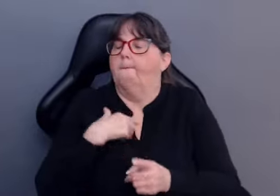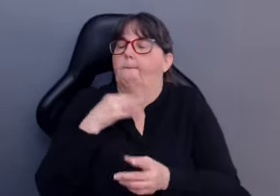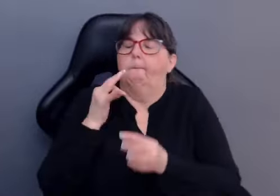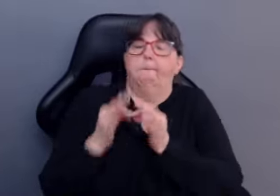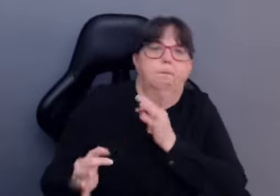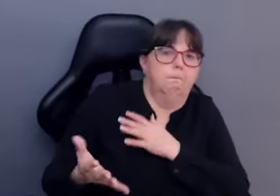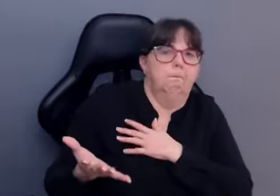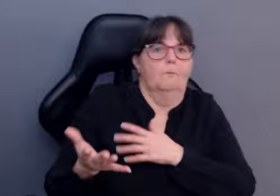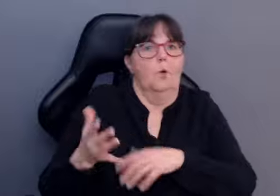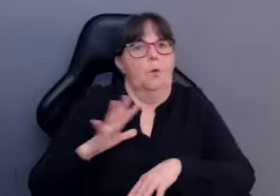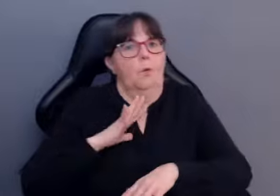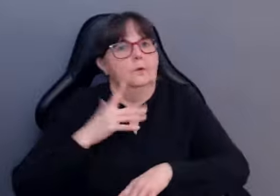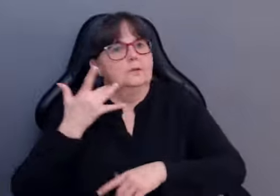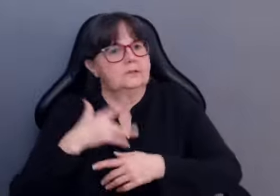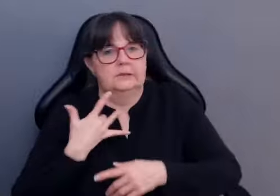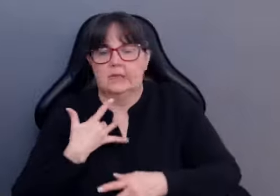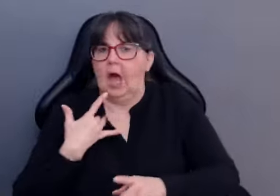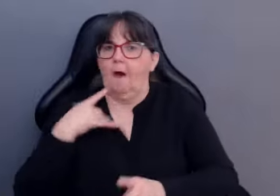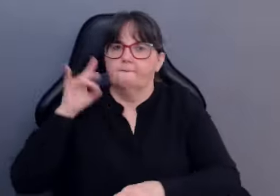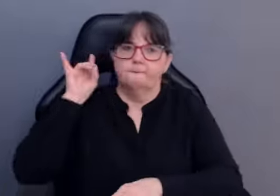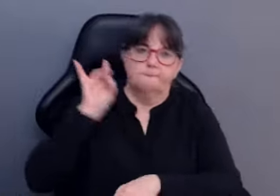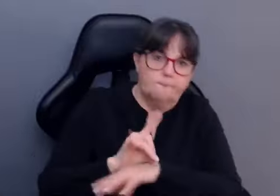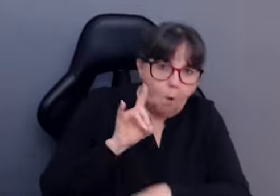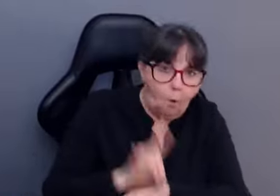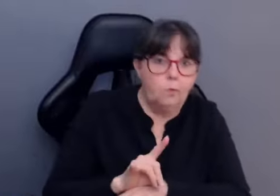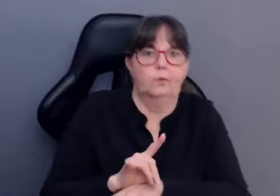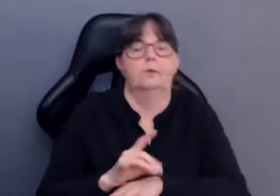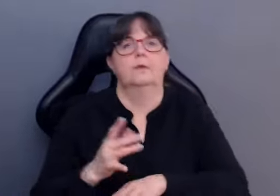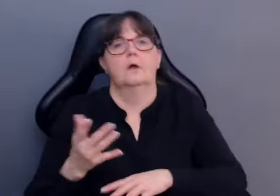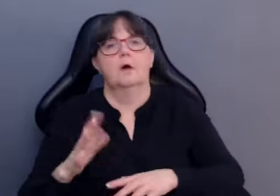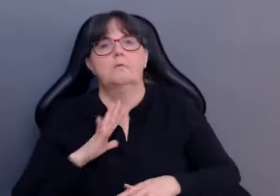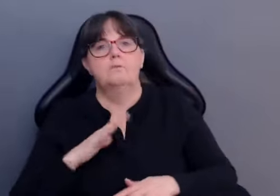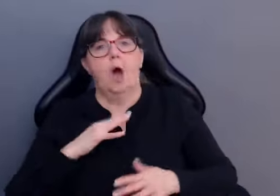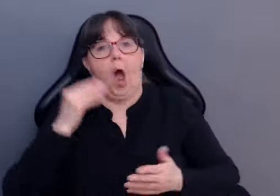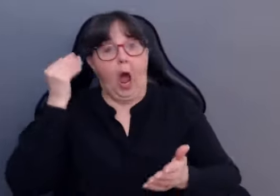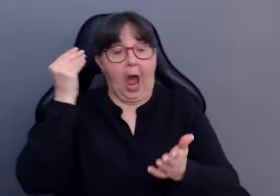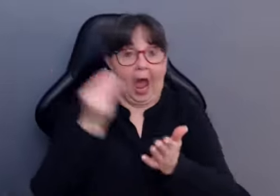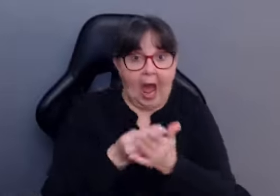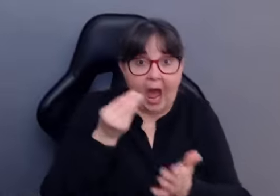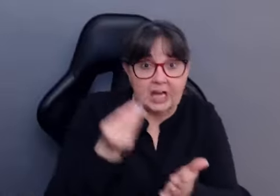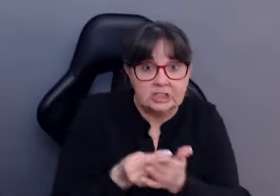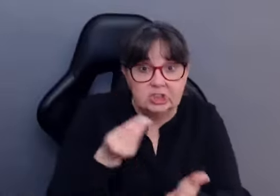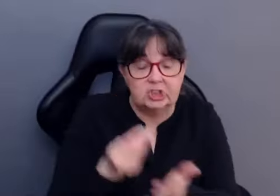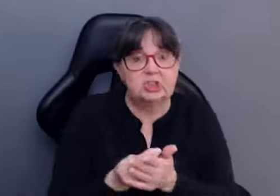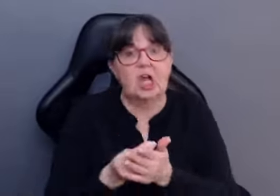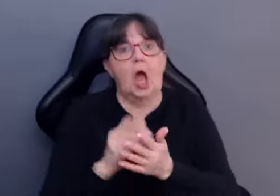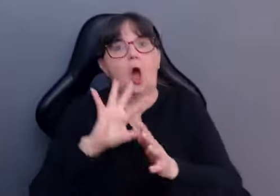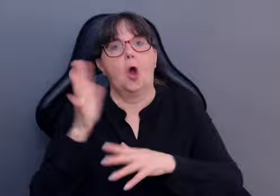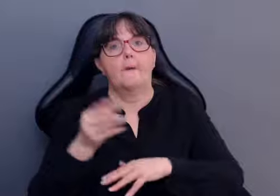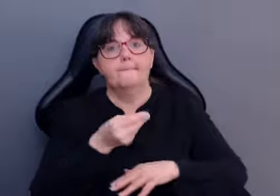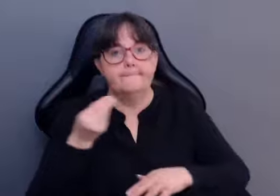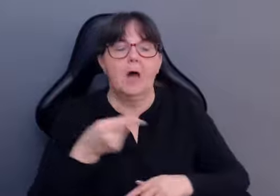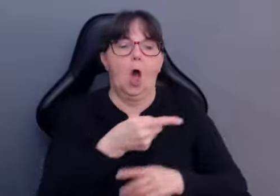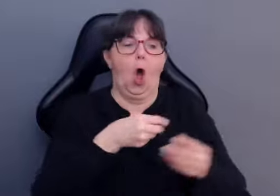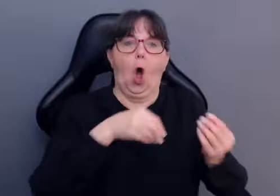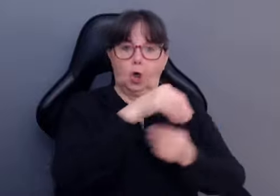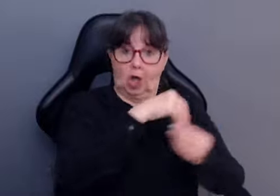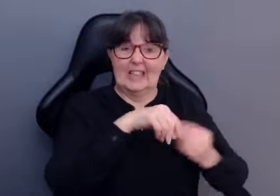frauduleux. Aux fins de l'acquittement de ces sommes, l'organisme devrait souscrire une assurance